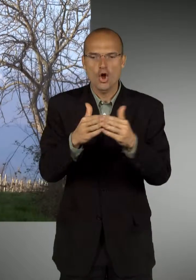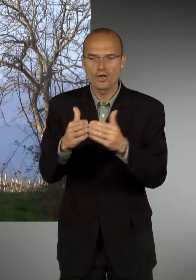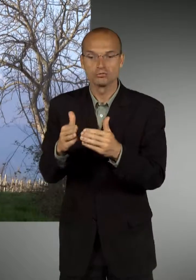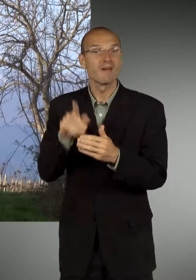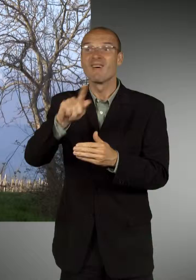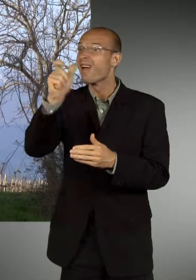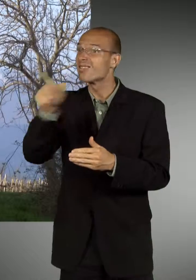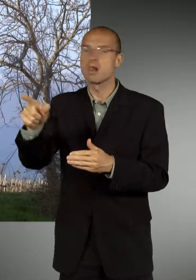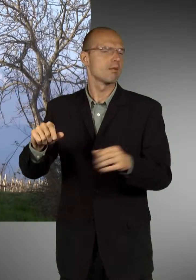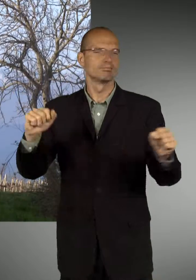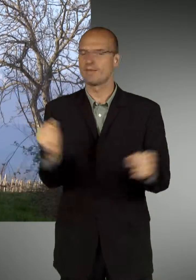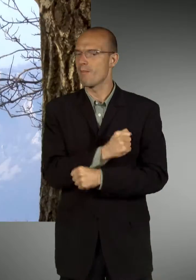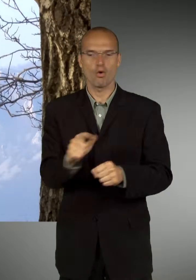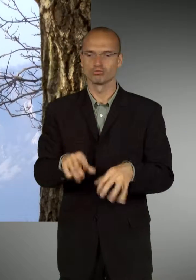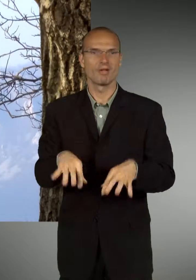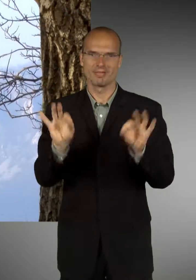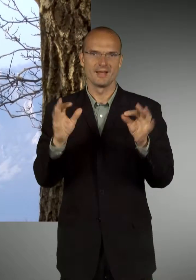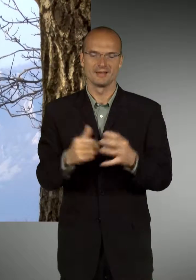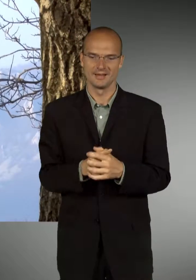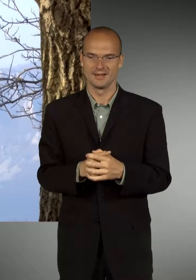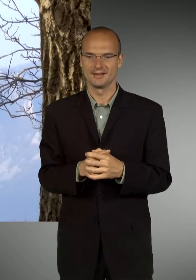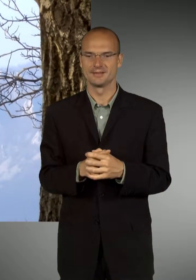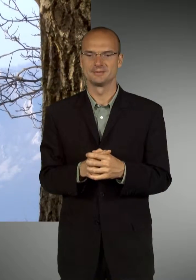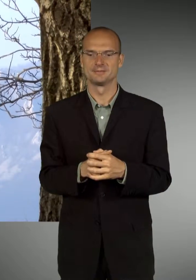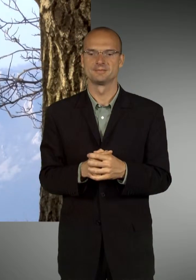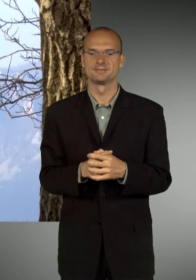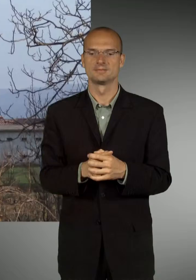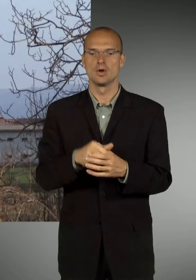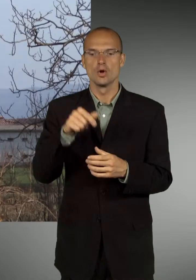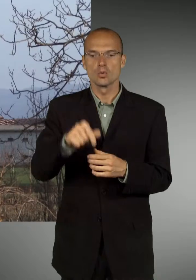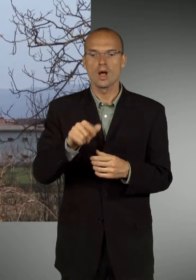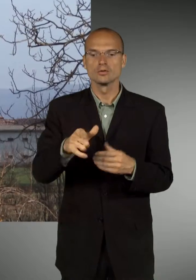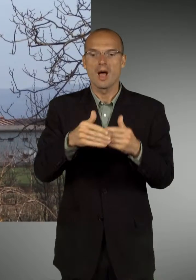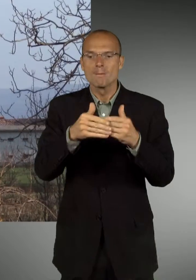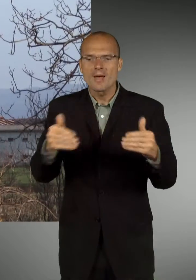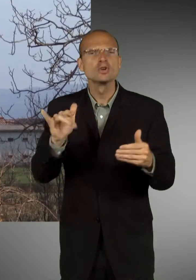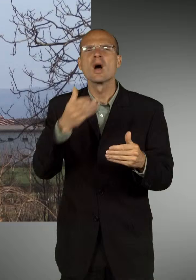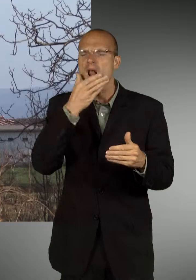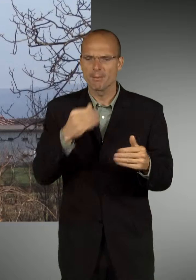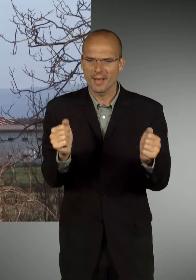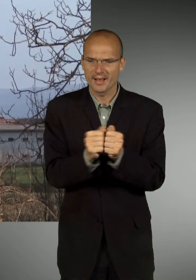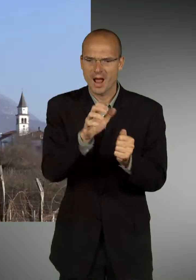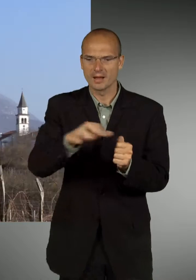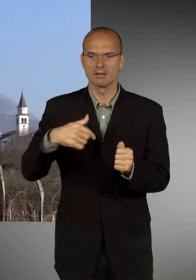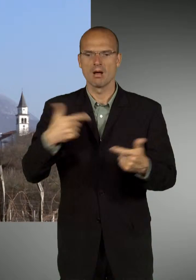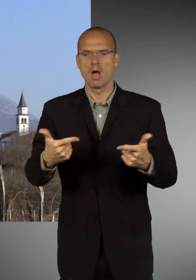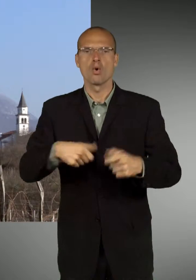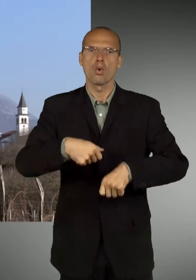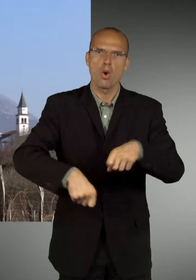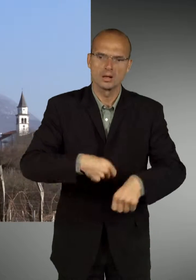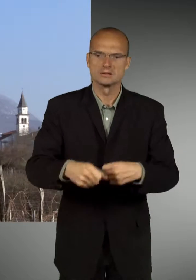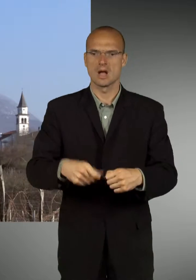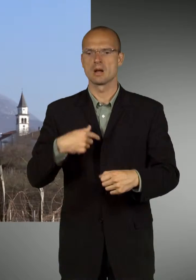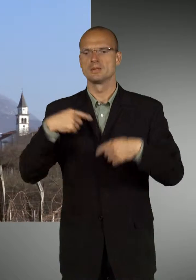che da noi in Italia non è più possibile, perché subito oltre confine abbiamo dei bellissimi posti